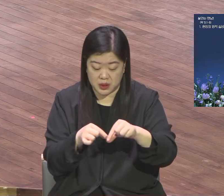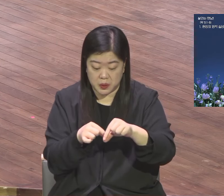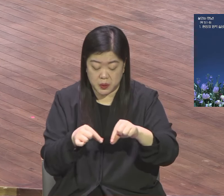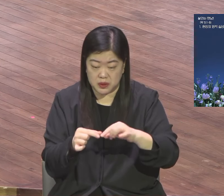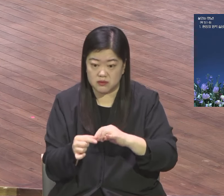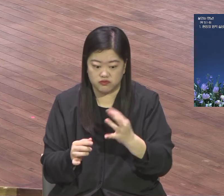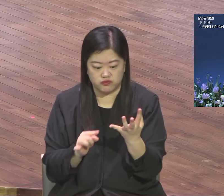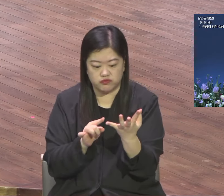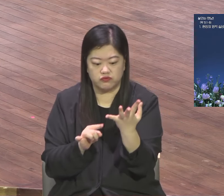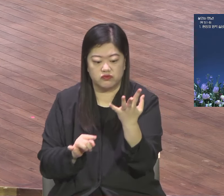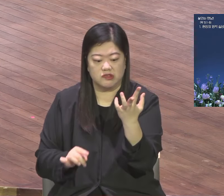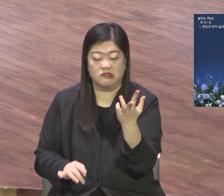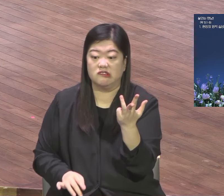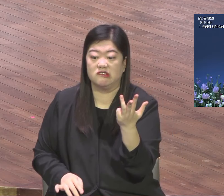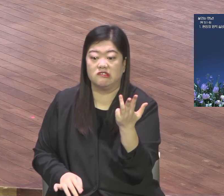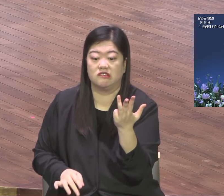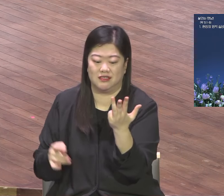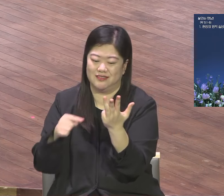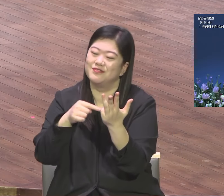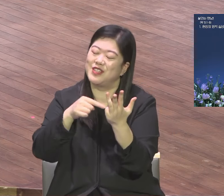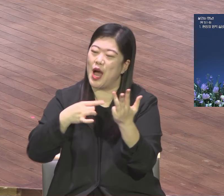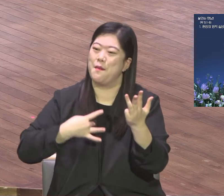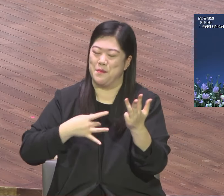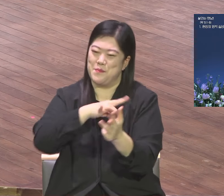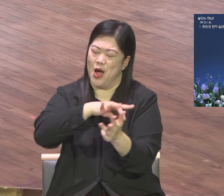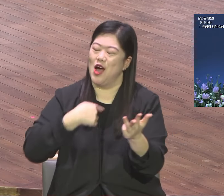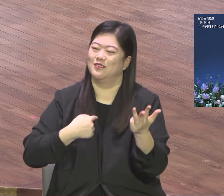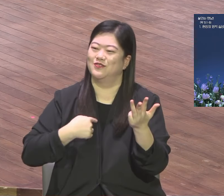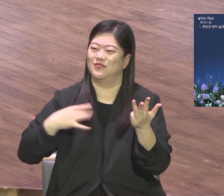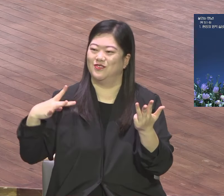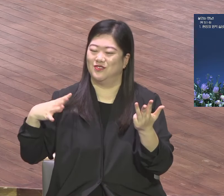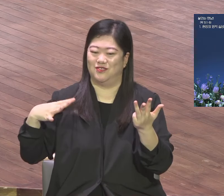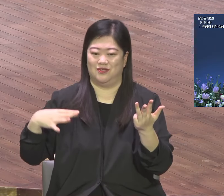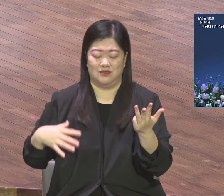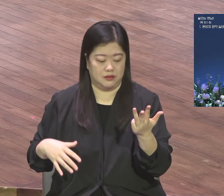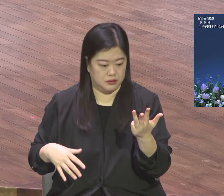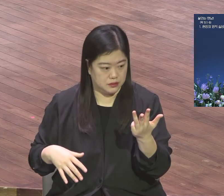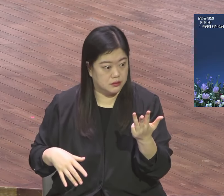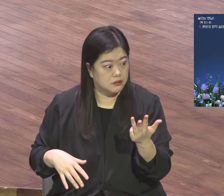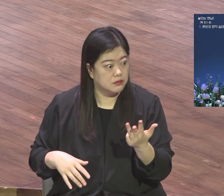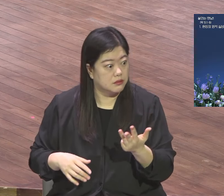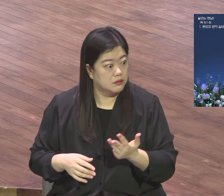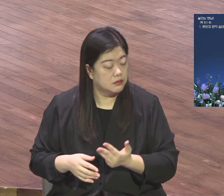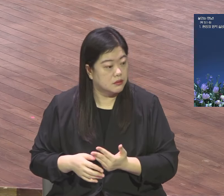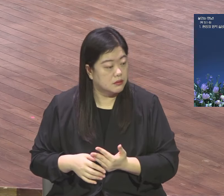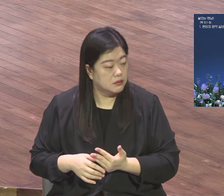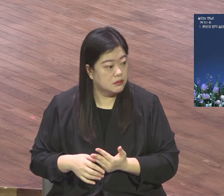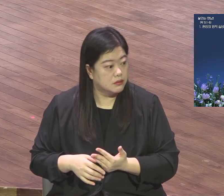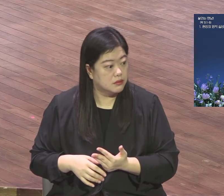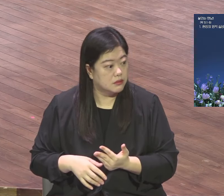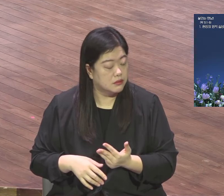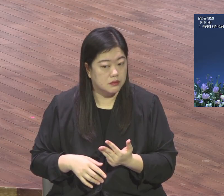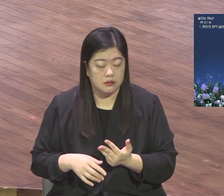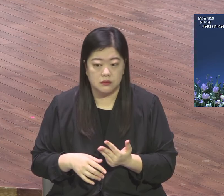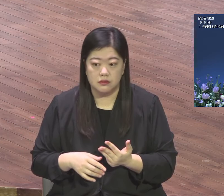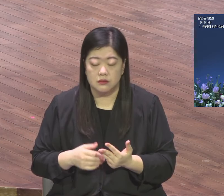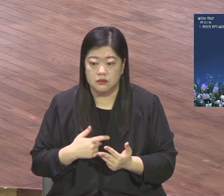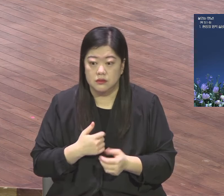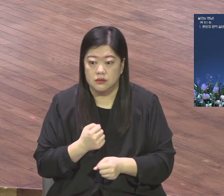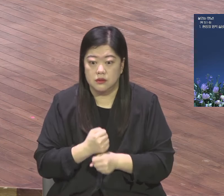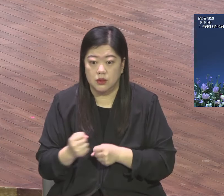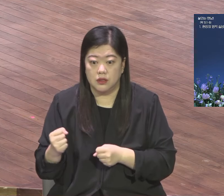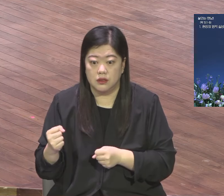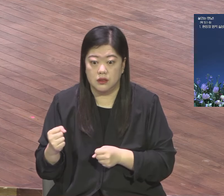귀신 들리면 뼈를 대를 꺼집어내도 아프지 않구나. 전혀 아프지 않아요. 손가락이 늘어져 있는데 아무리